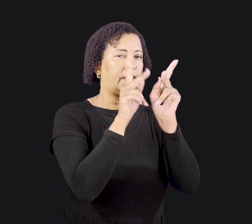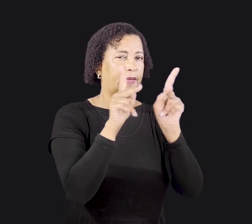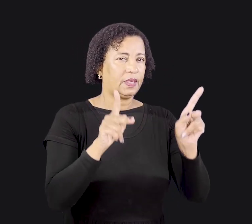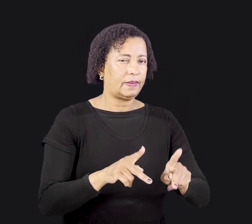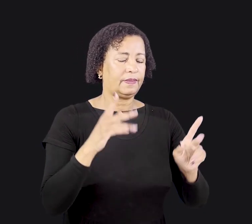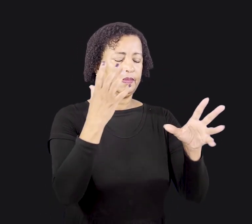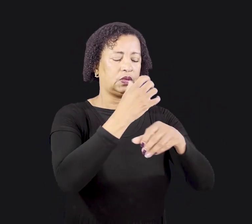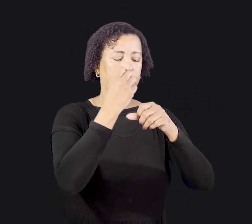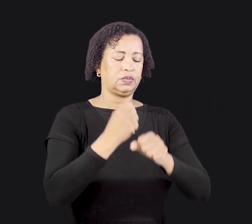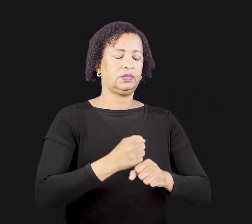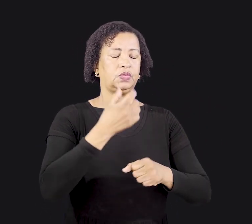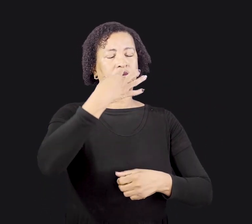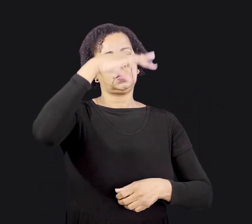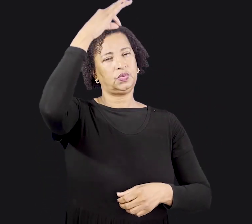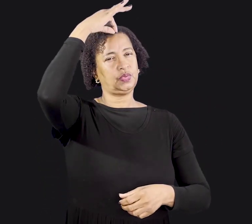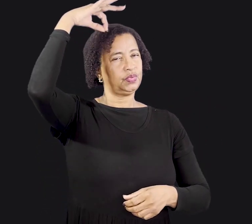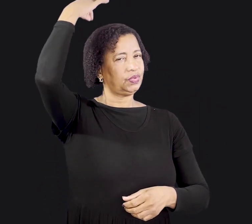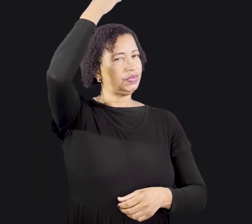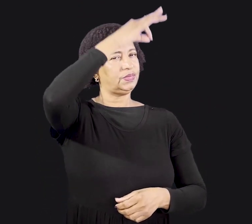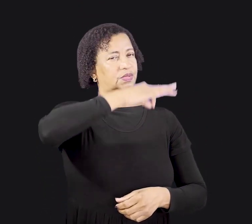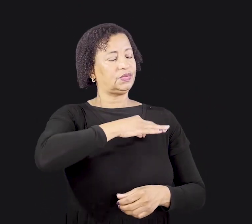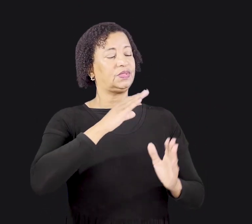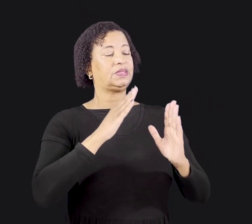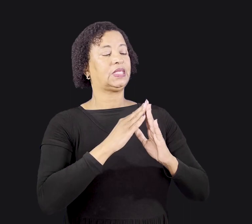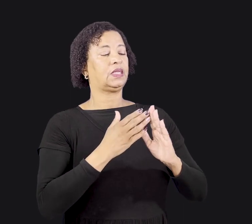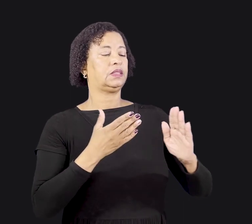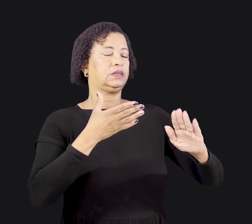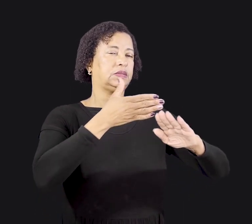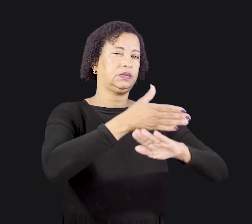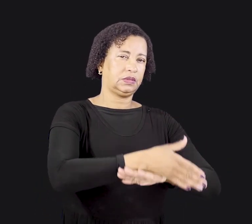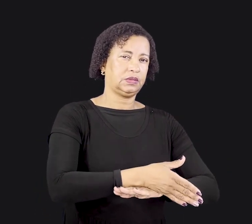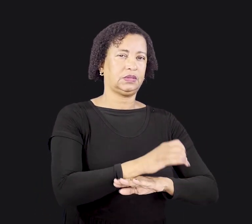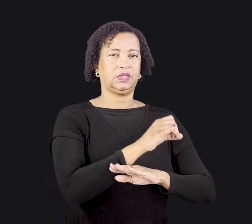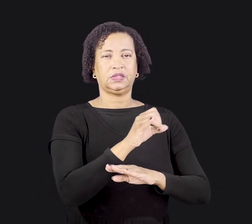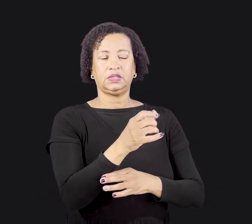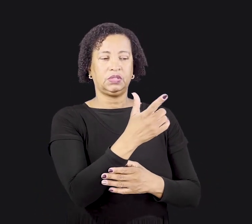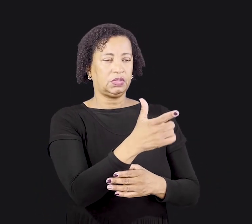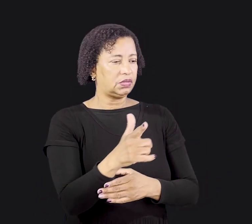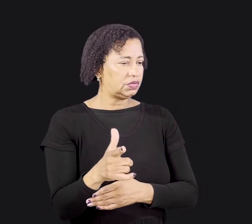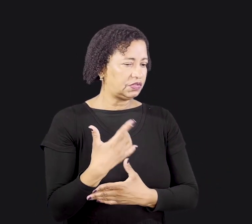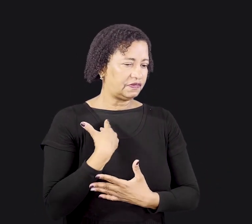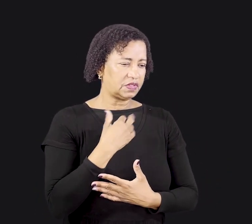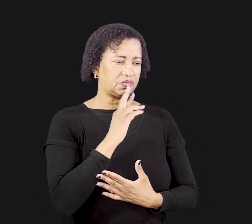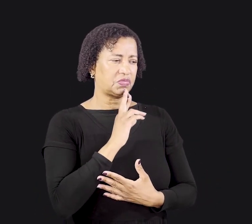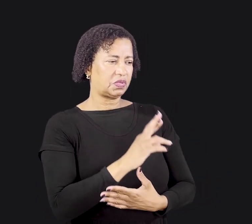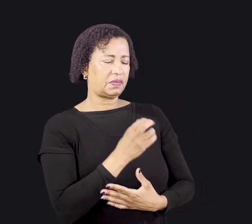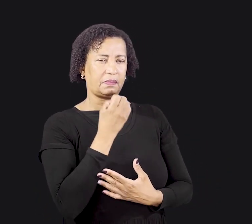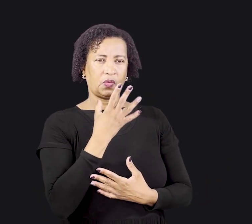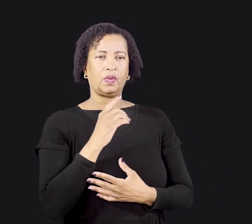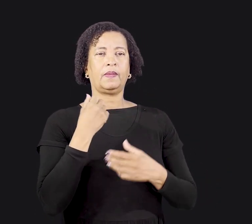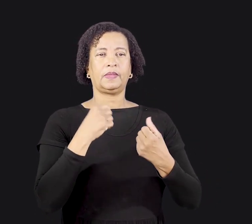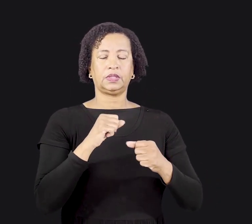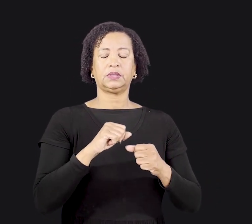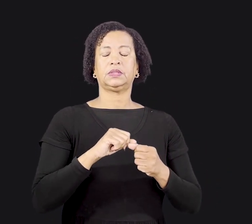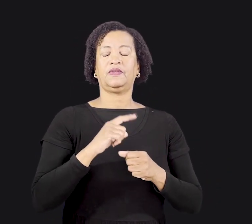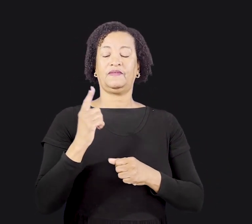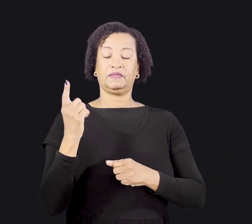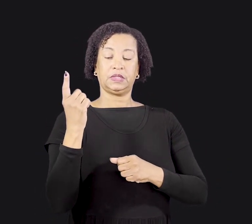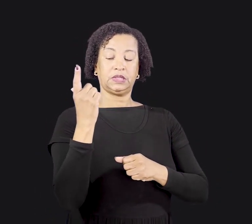poder do Espírito Santo sobre aquela casa. No entanto, se não houvesse uma boa resposta, eles deveriam sacudir o pó de suas